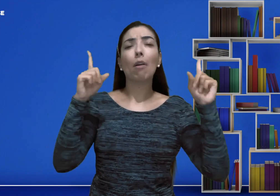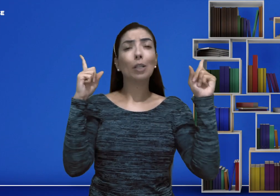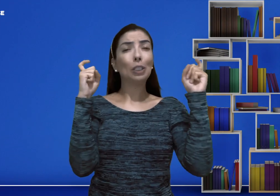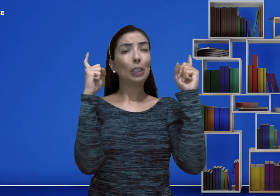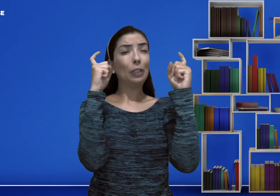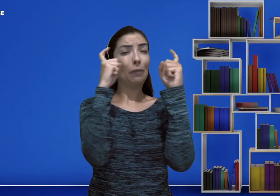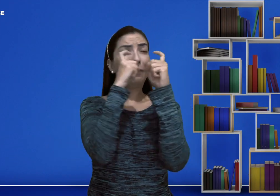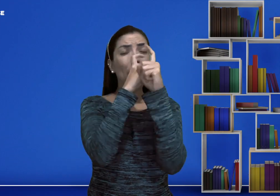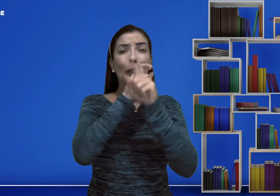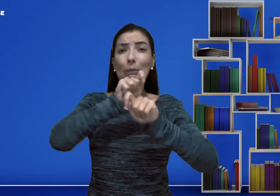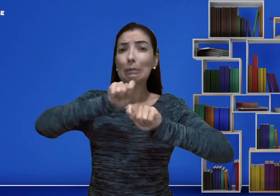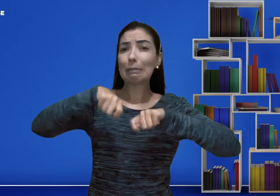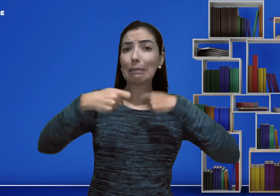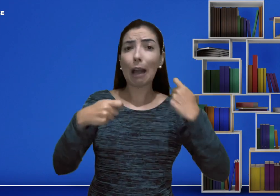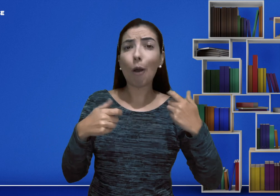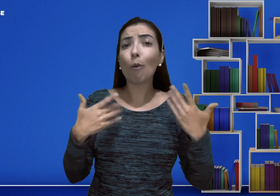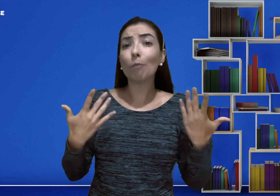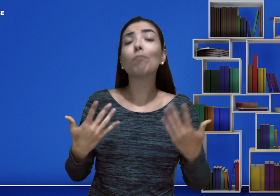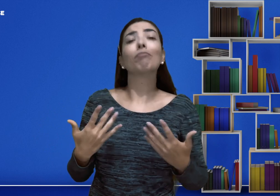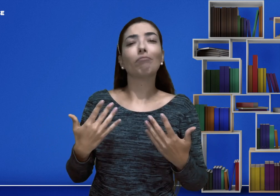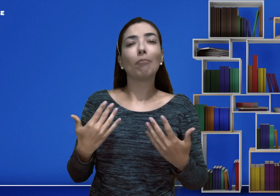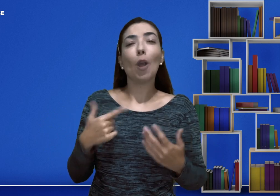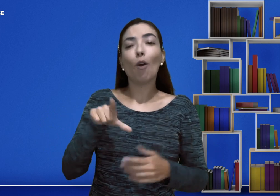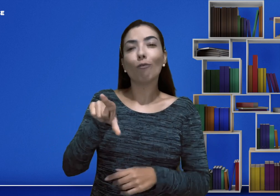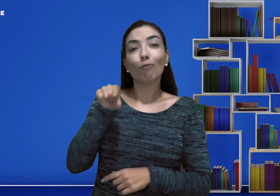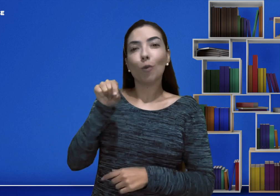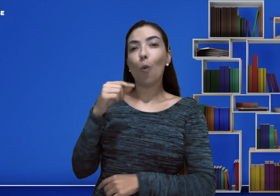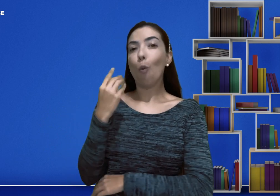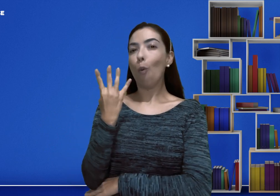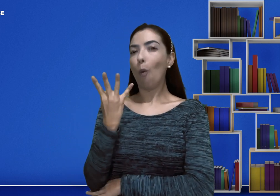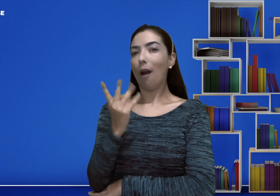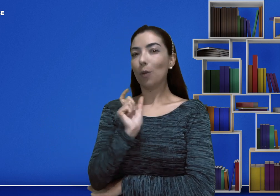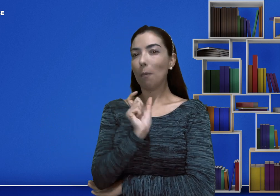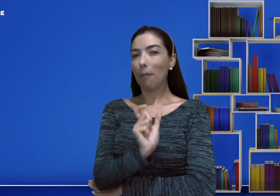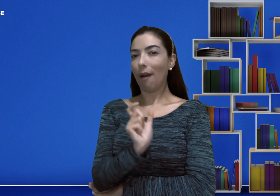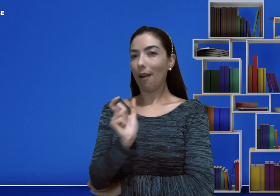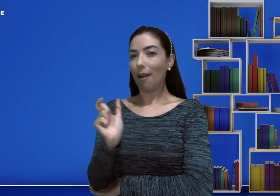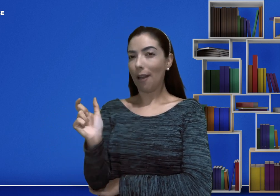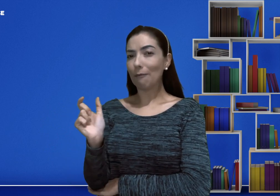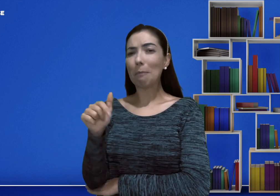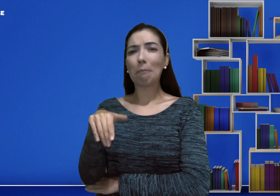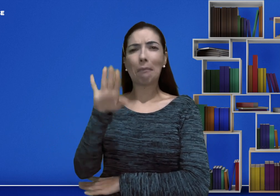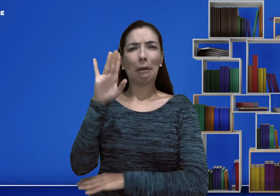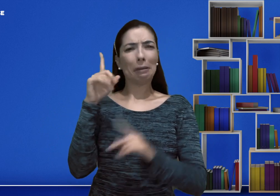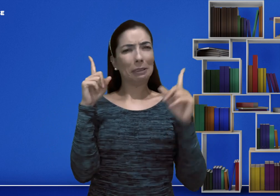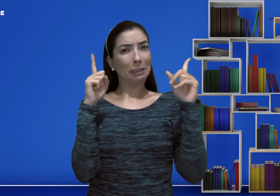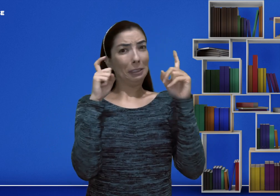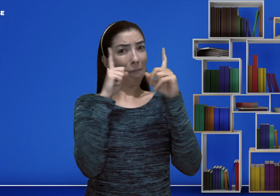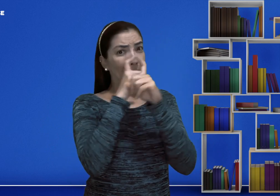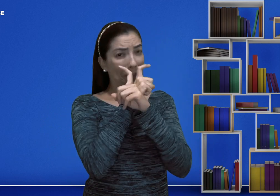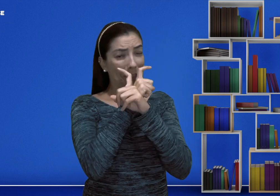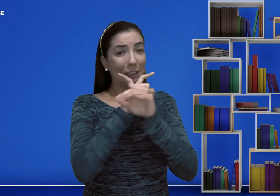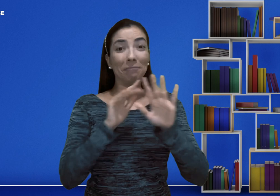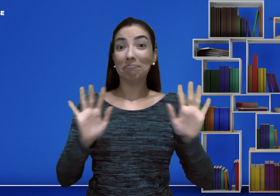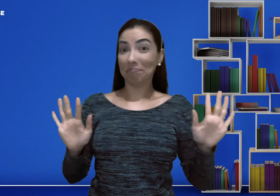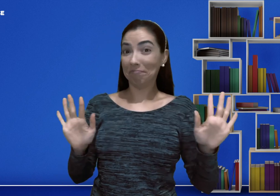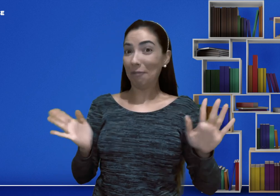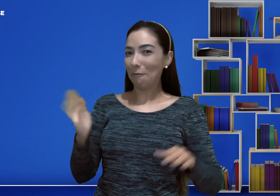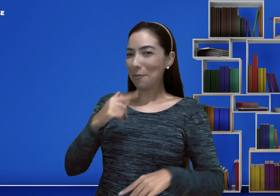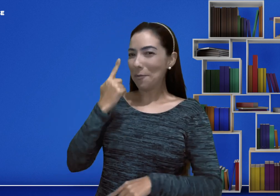Hoje o tema será sobre os sinais mais difíceis da Libras. E eu escolhi quatro, que eu considero os mais difíceis. Vamos